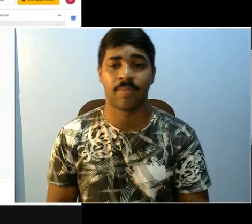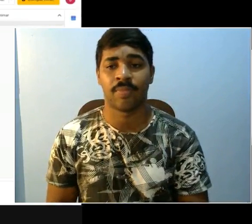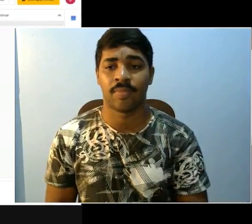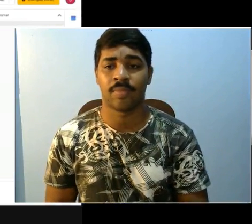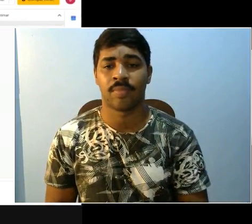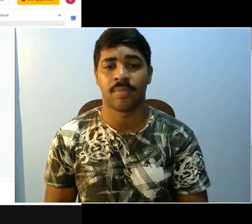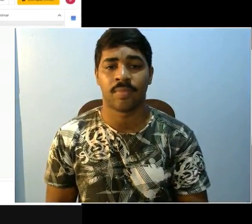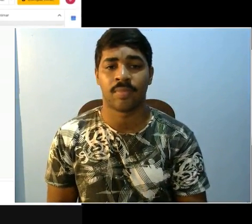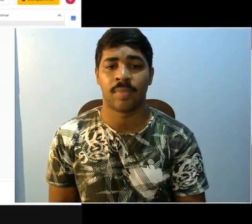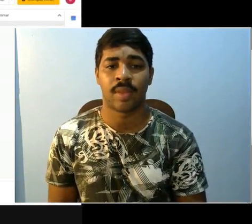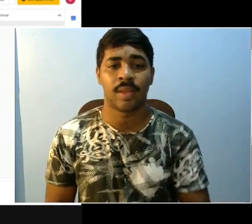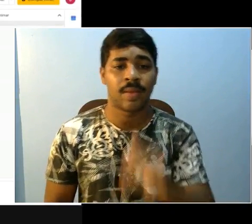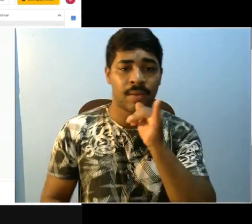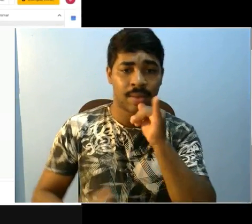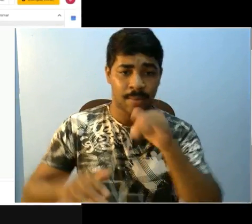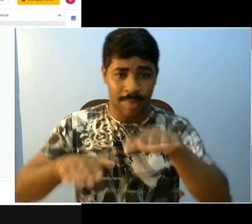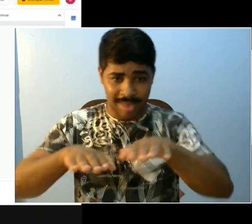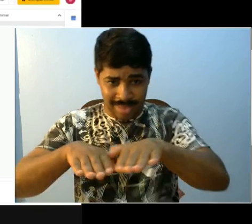do piso.